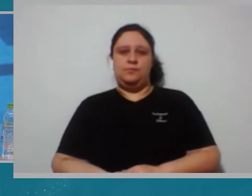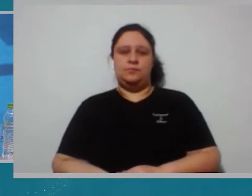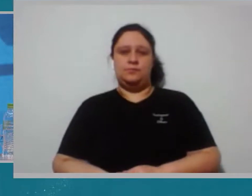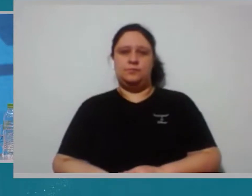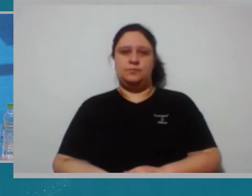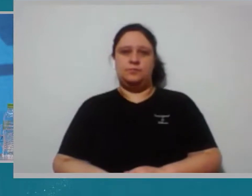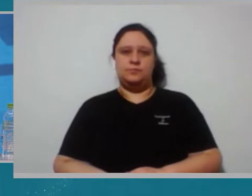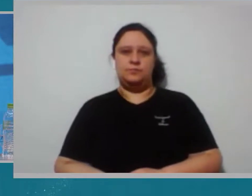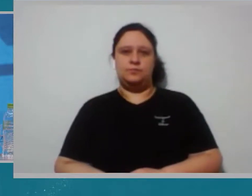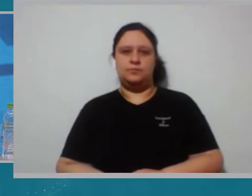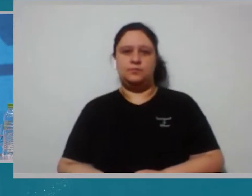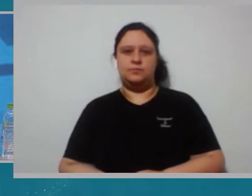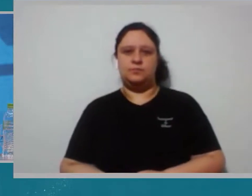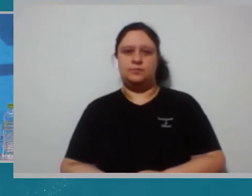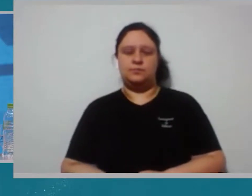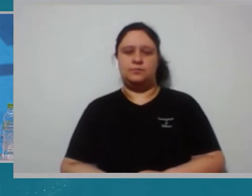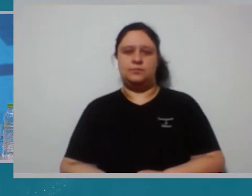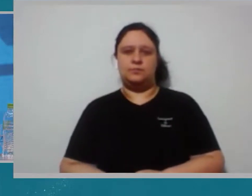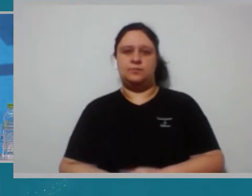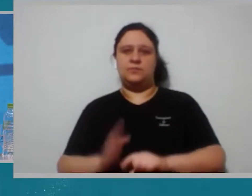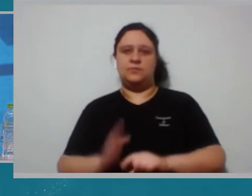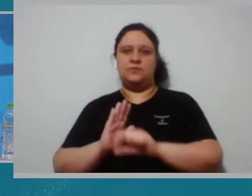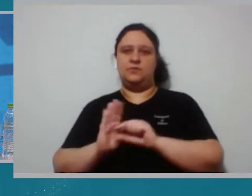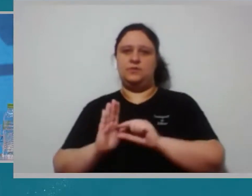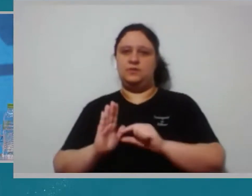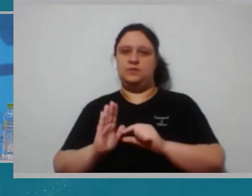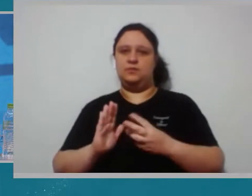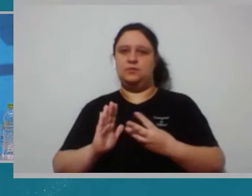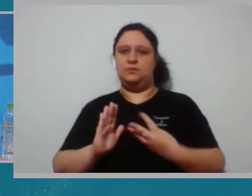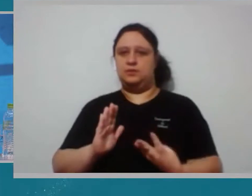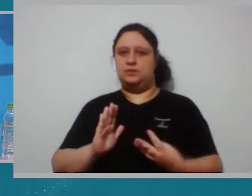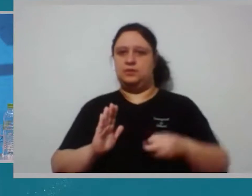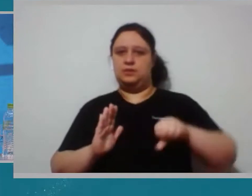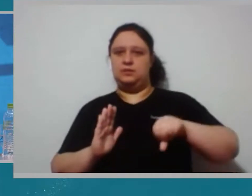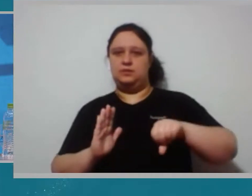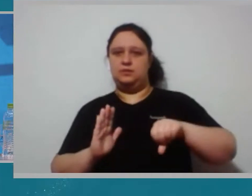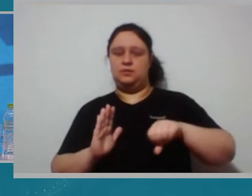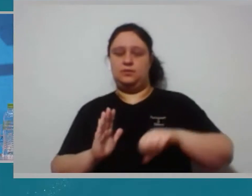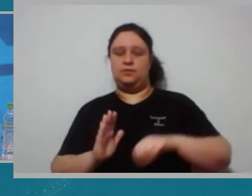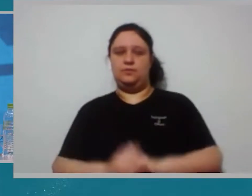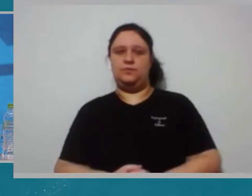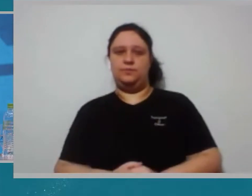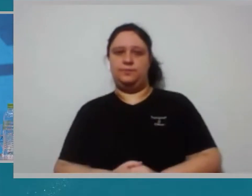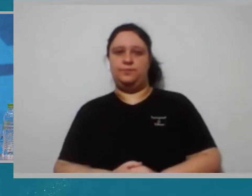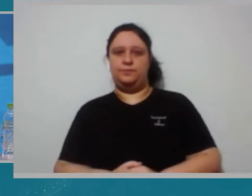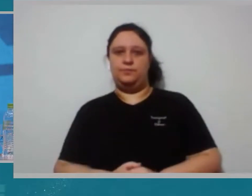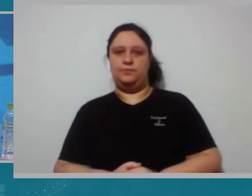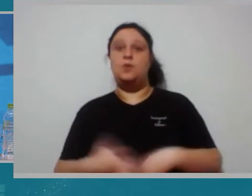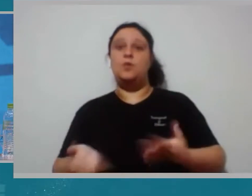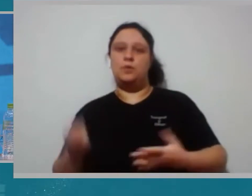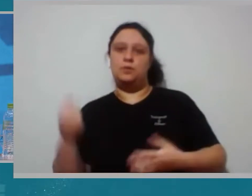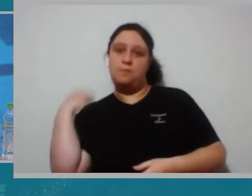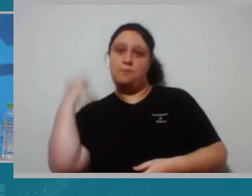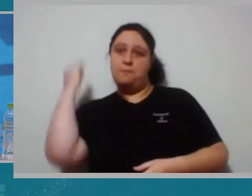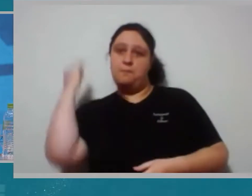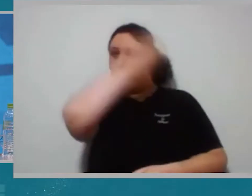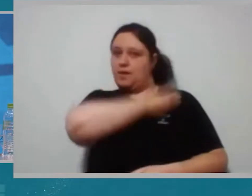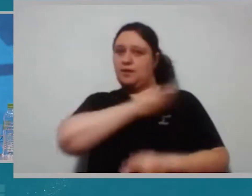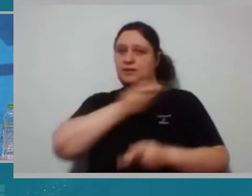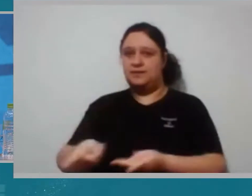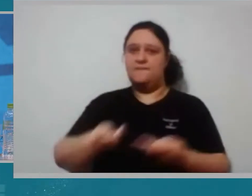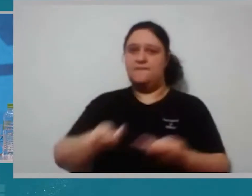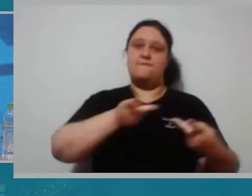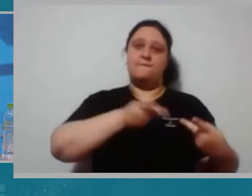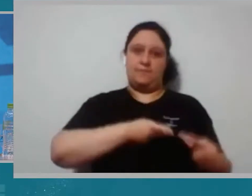Então, aqui, versículo 39, né? Quando a Maria foi visitar Isabel. Olha só aqui. Isso é muito